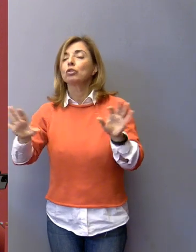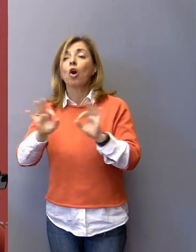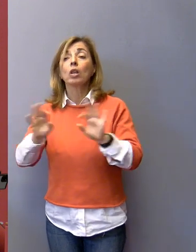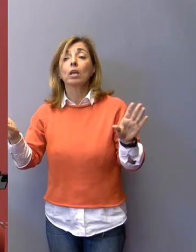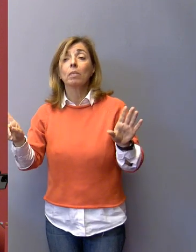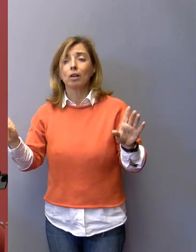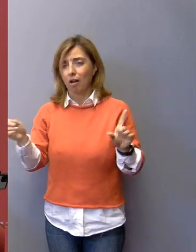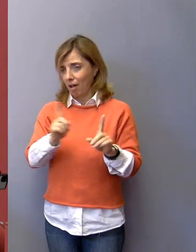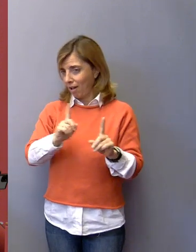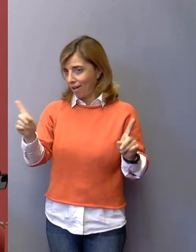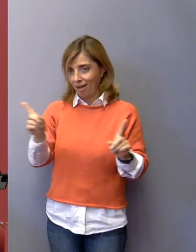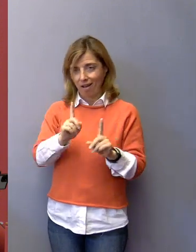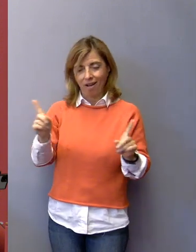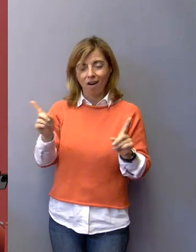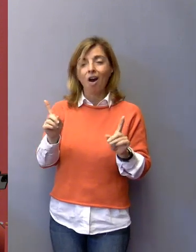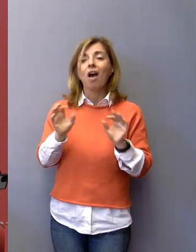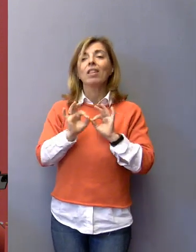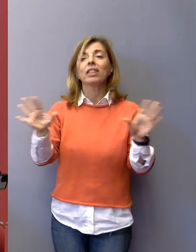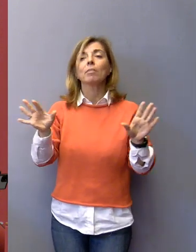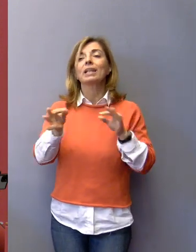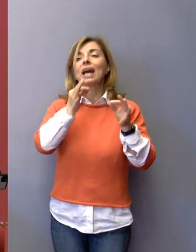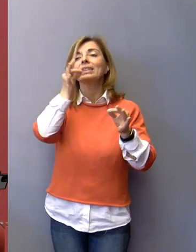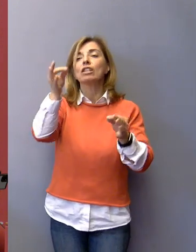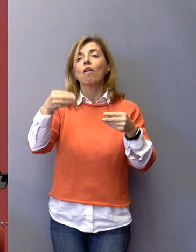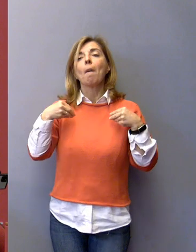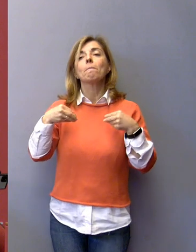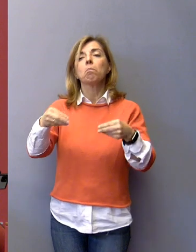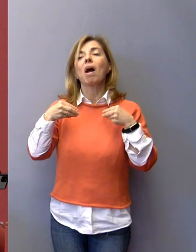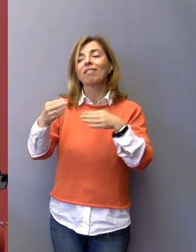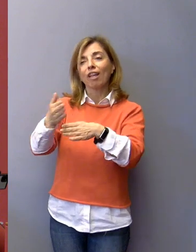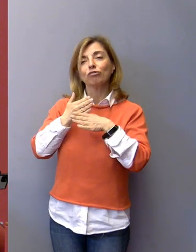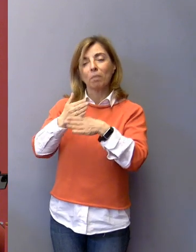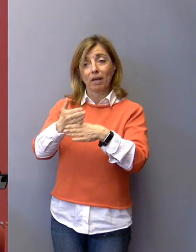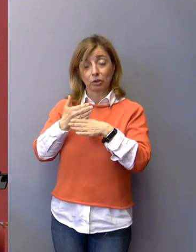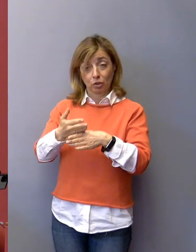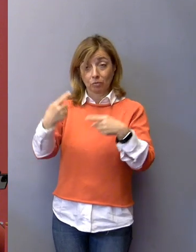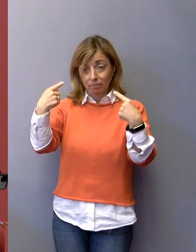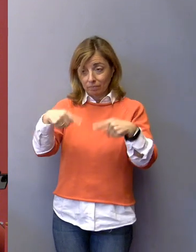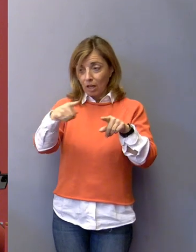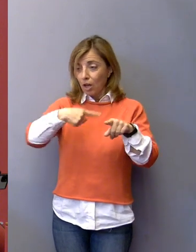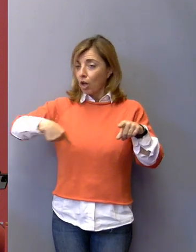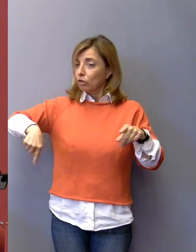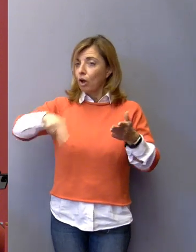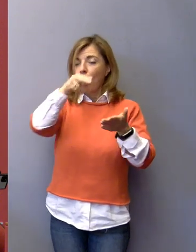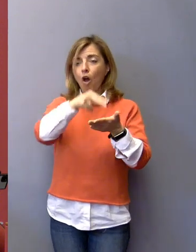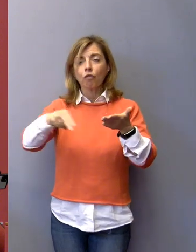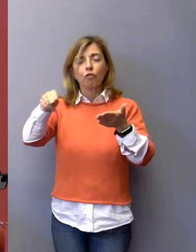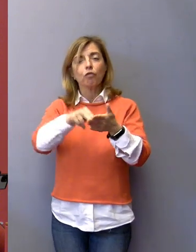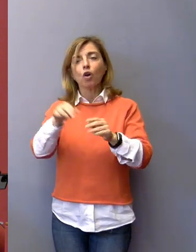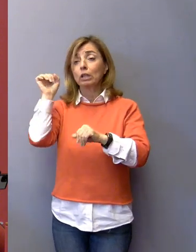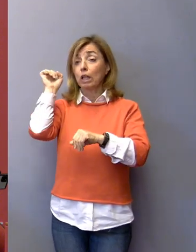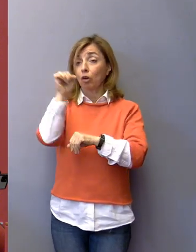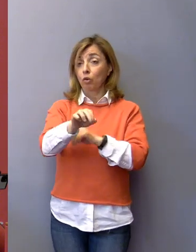partecipazione Ed è proprio per questo che voteremo contrari a questa delibera perché la riteniamo